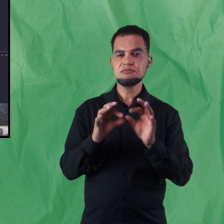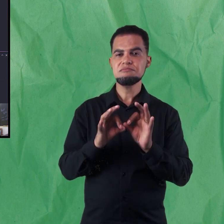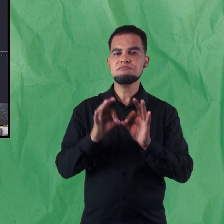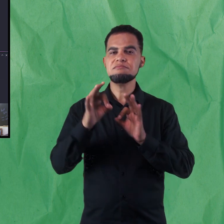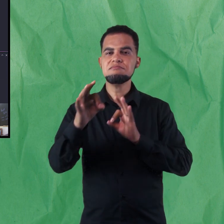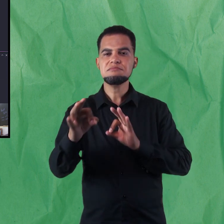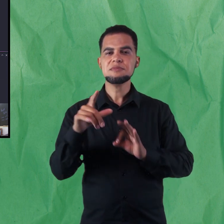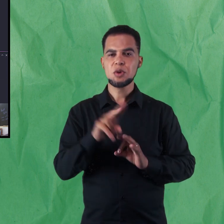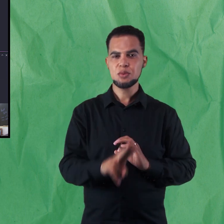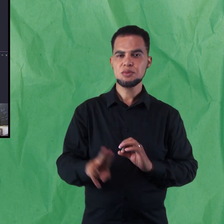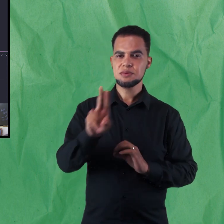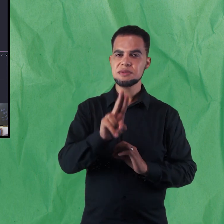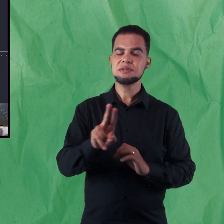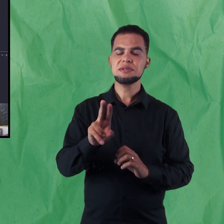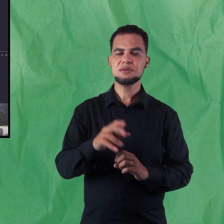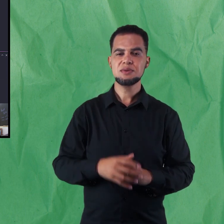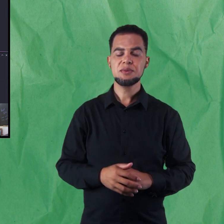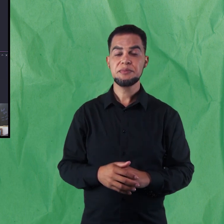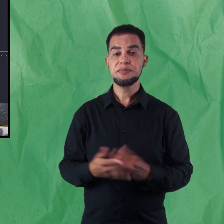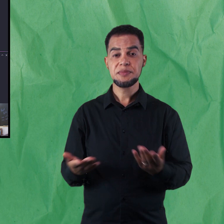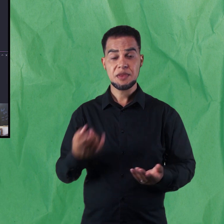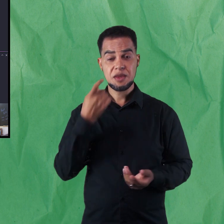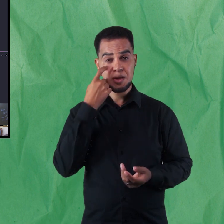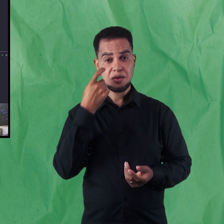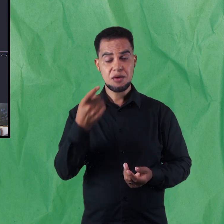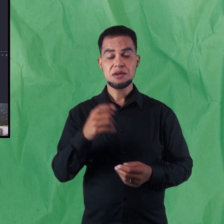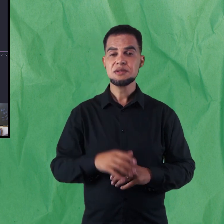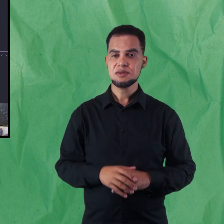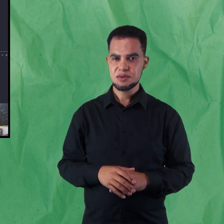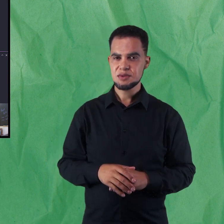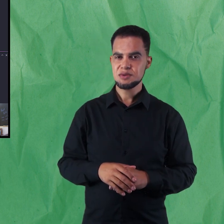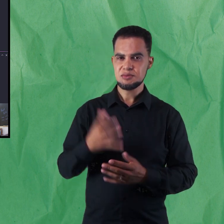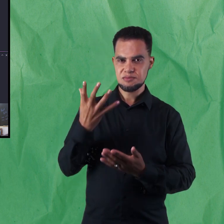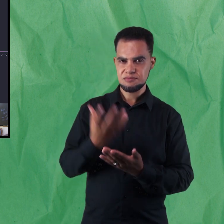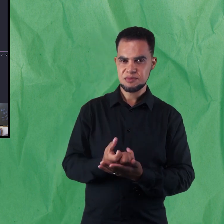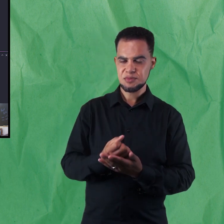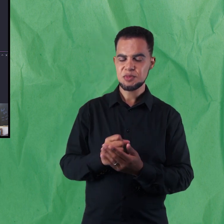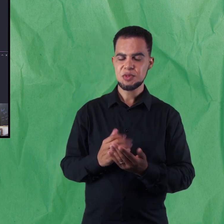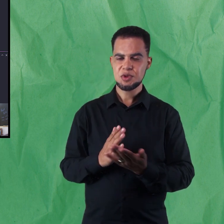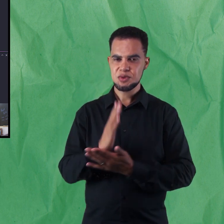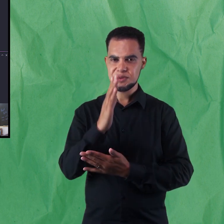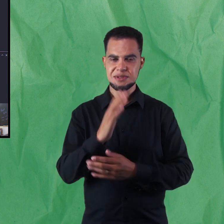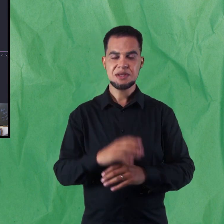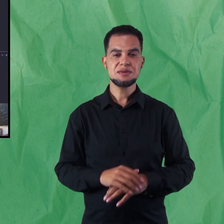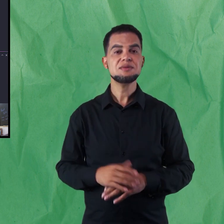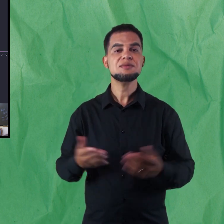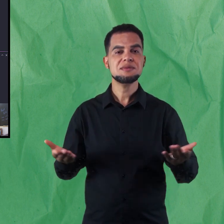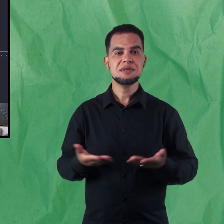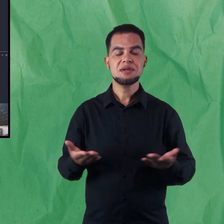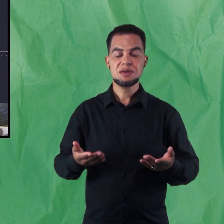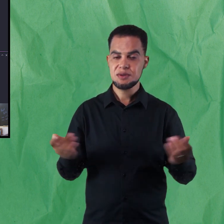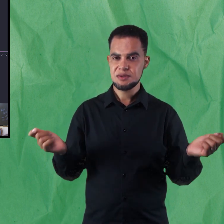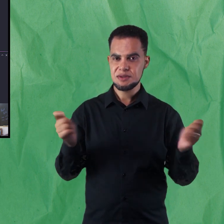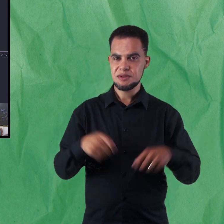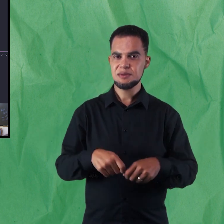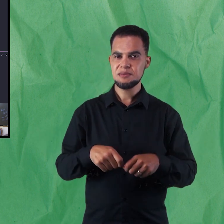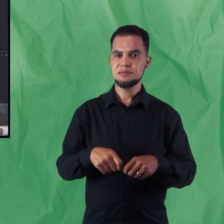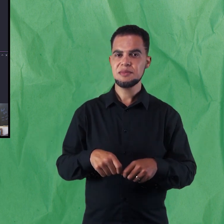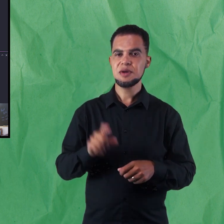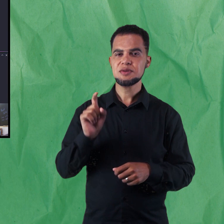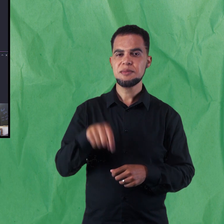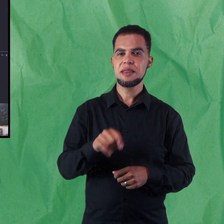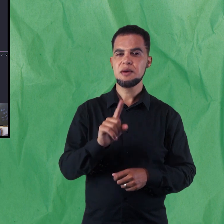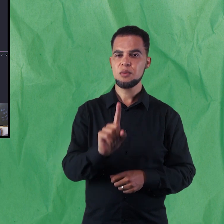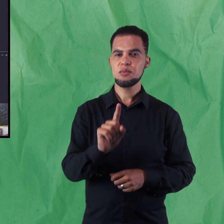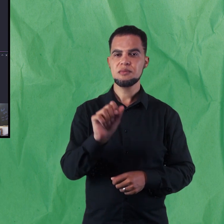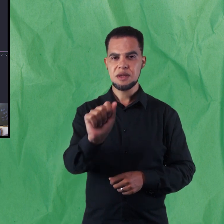extensão que ele está utilizando. E olha só, buildou com sucesso, né? A gente agora pode apertar